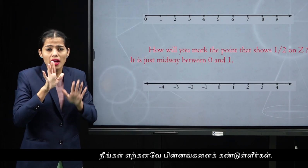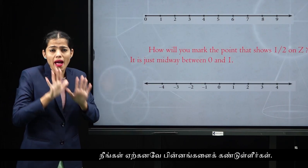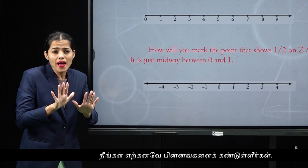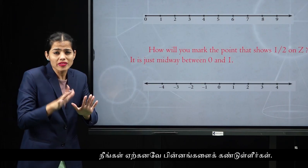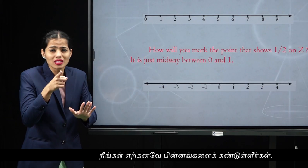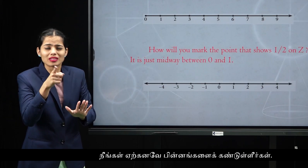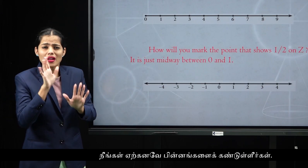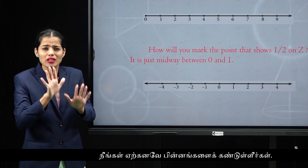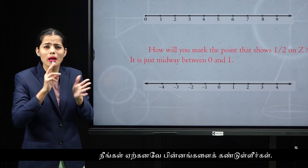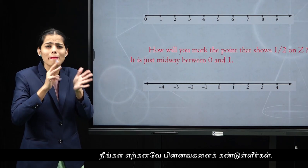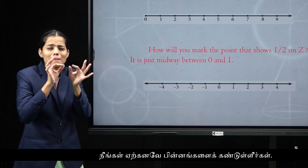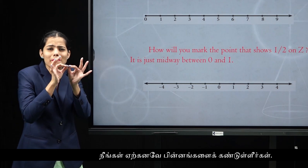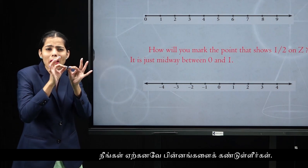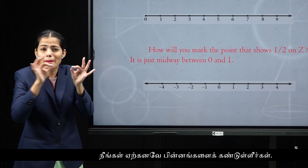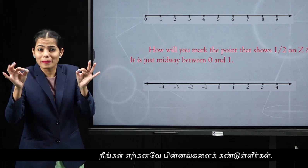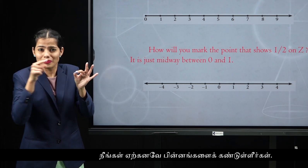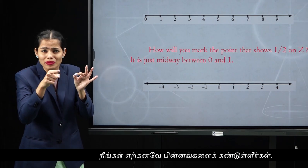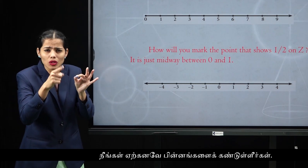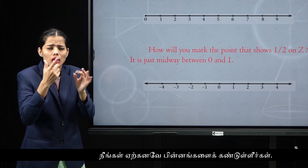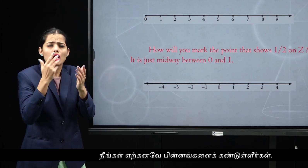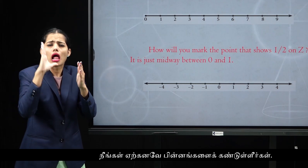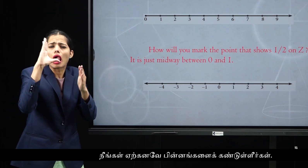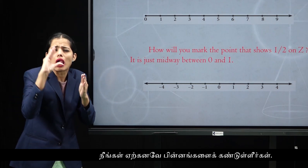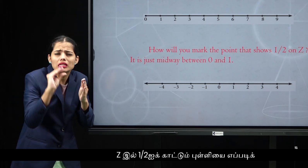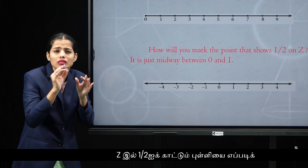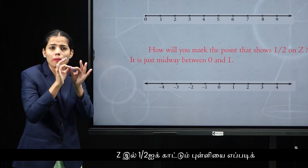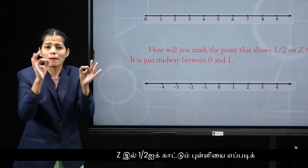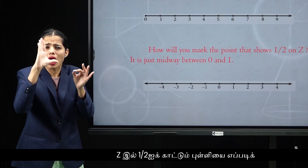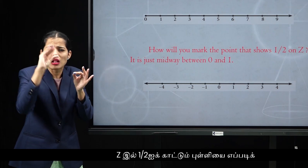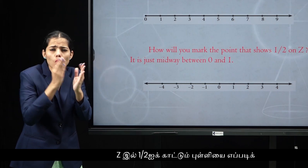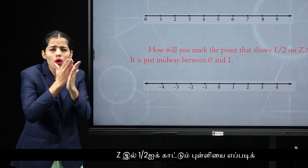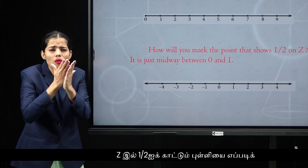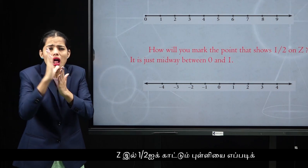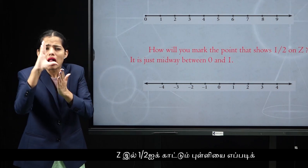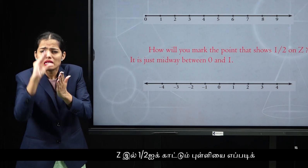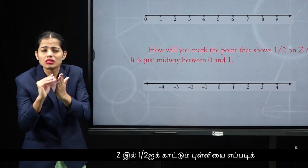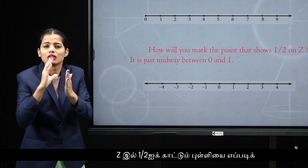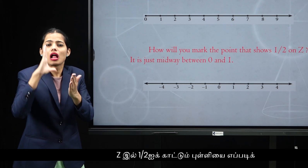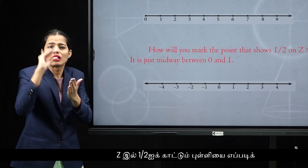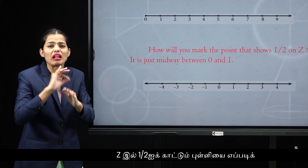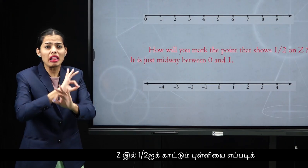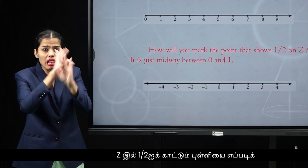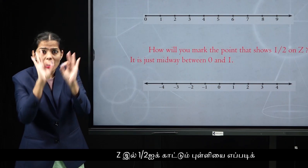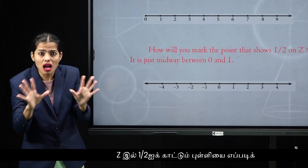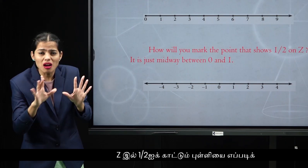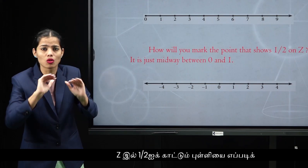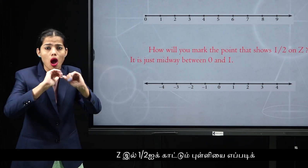நீங்கள் ஏற்கனவே பின்னங்களை கண்டுள்ளீர்கள். Z-இல் அறையை காட்டும் புள்ளியை எப்படி குறிப்பீர்கள்? இது